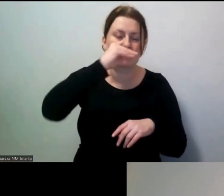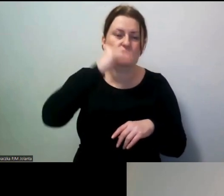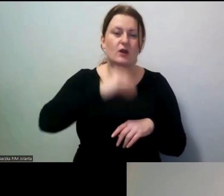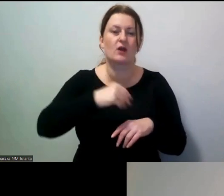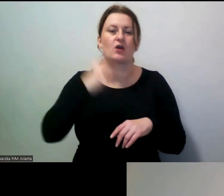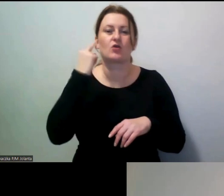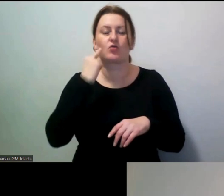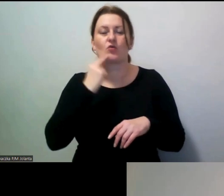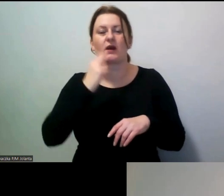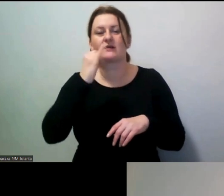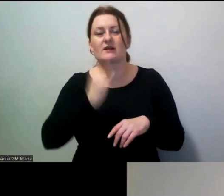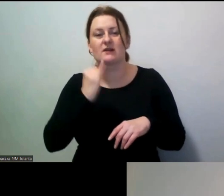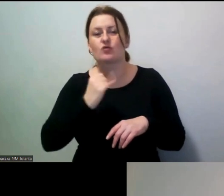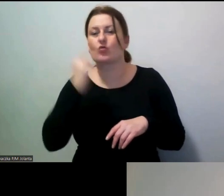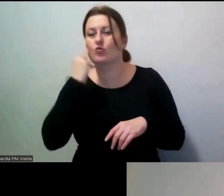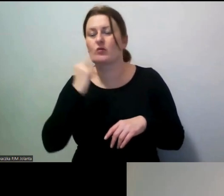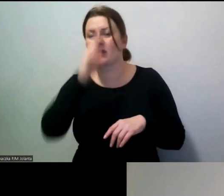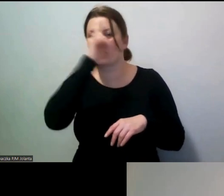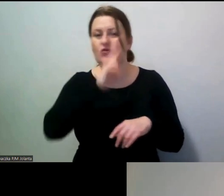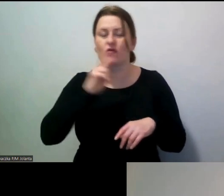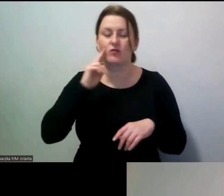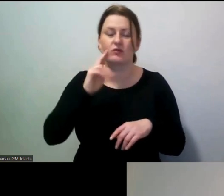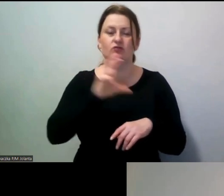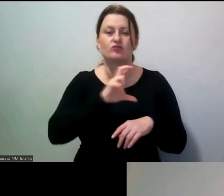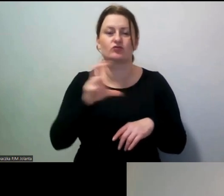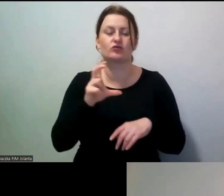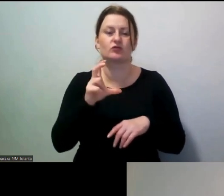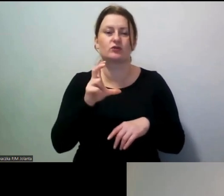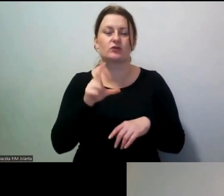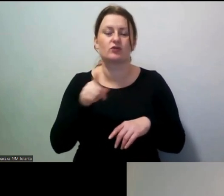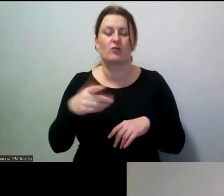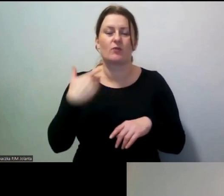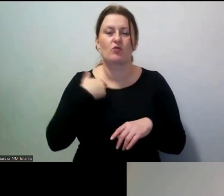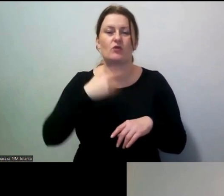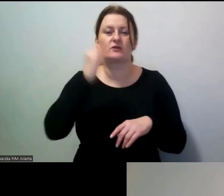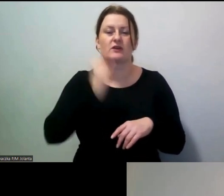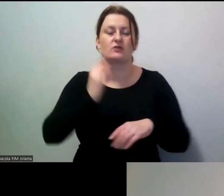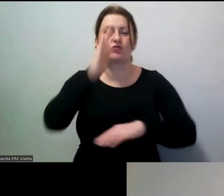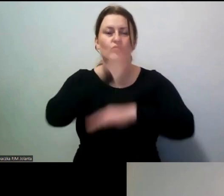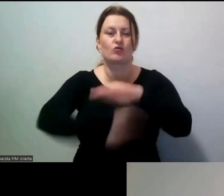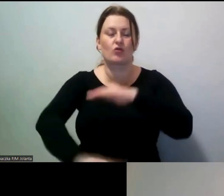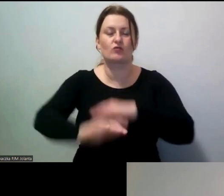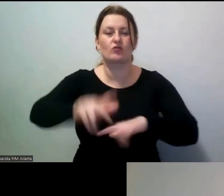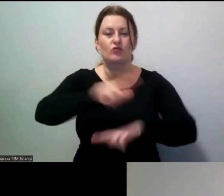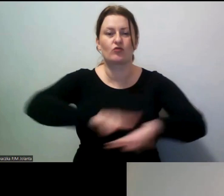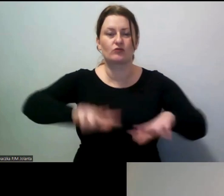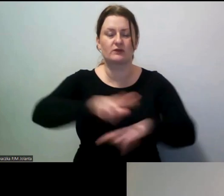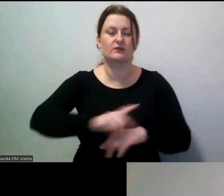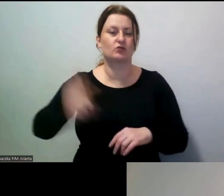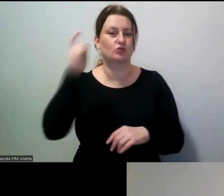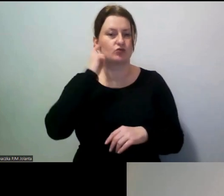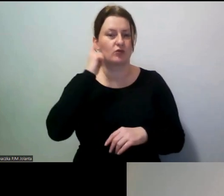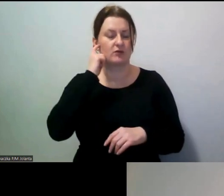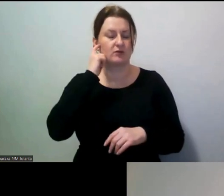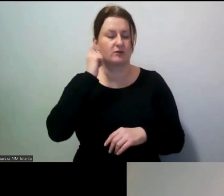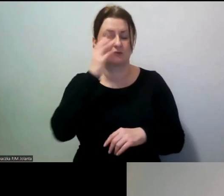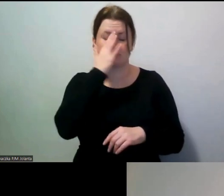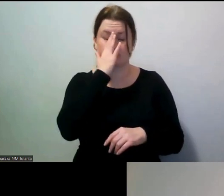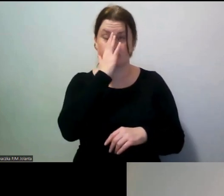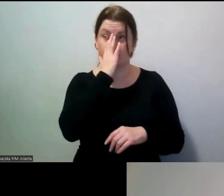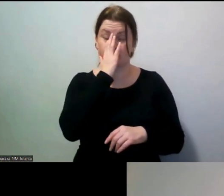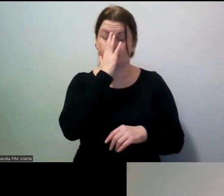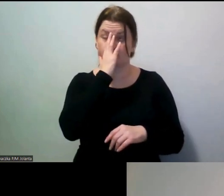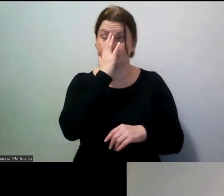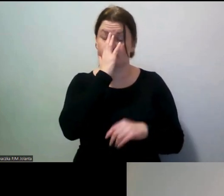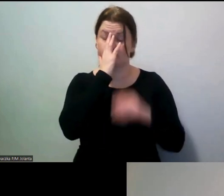dziecko głuchych rodziców, czy to było dziecko urodzone w rodzinie słyszącej. Myślę,